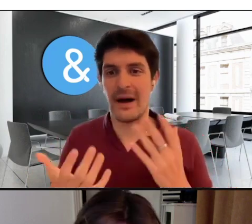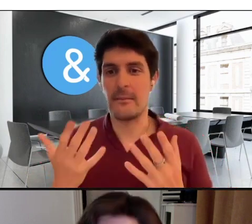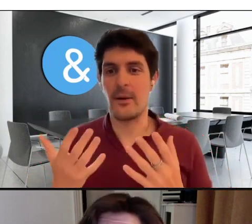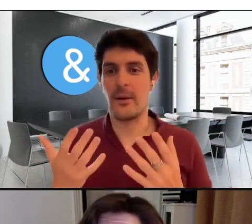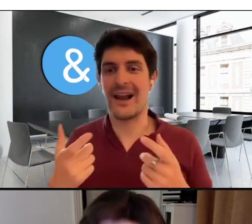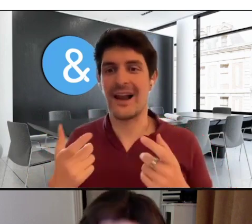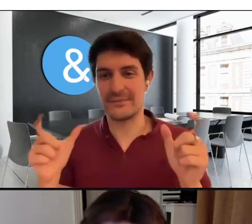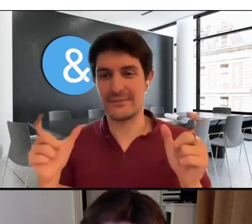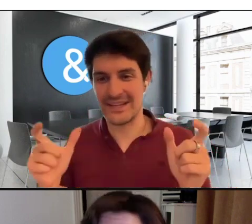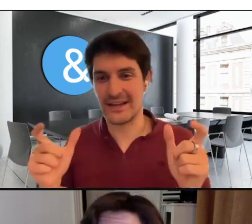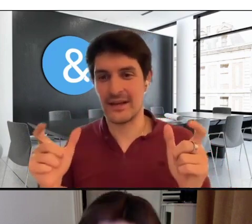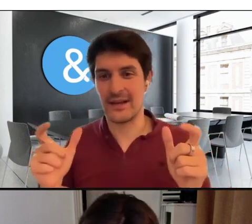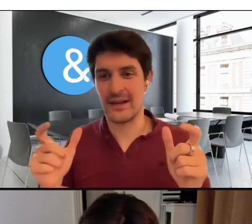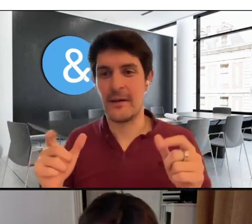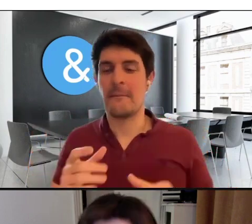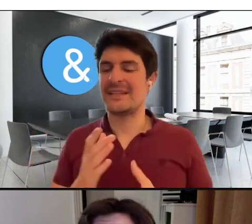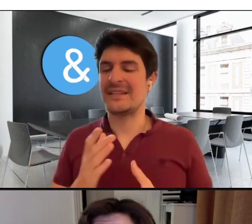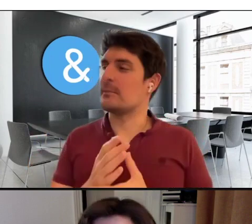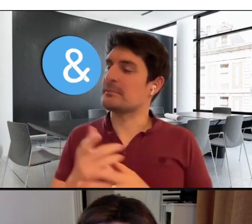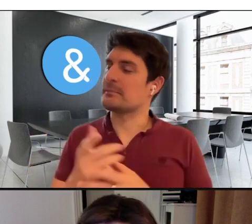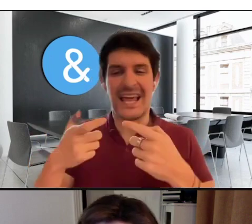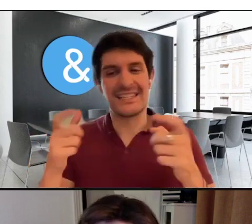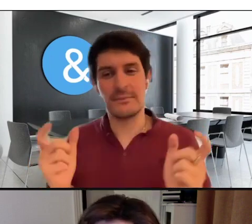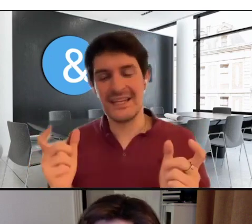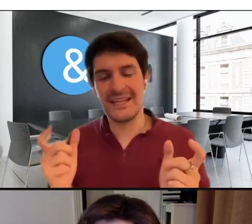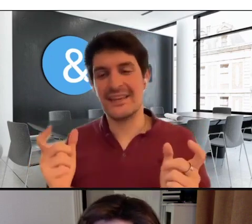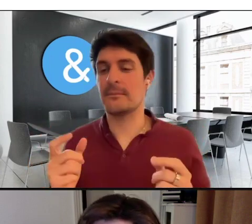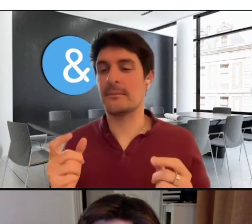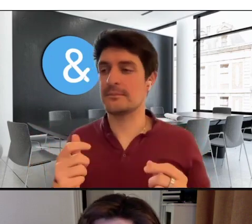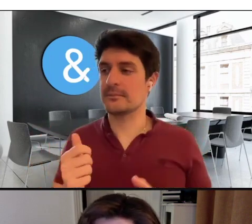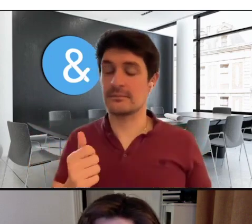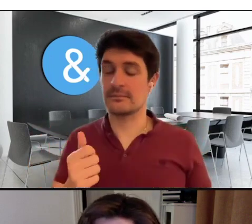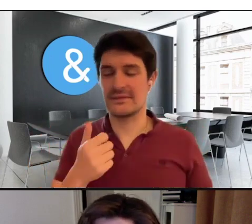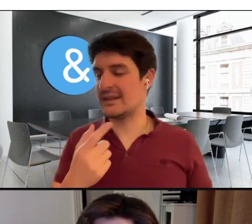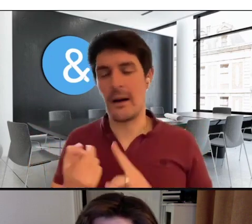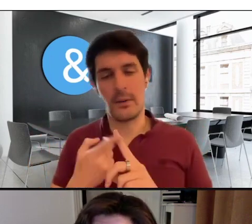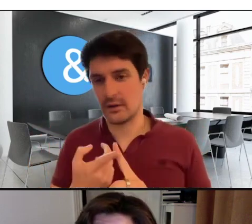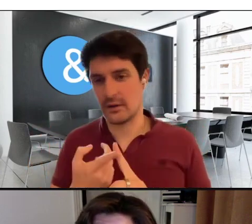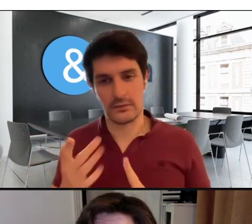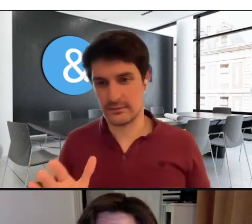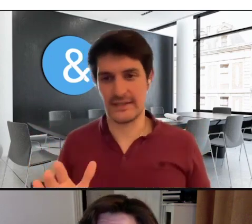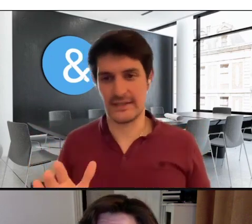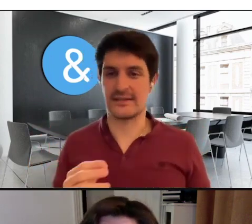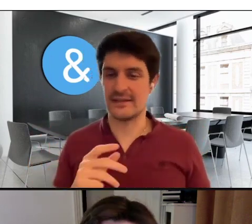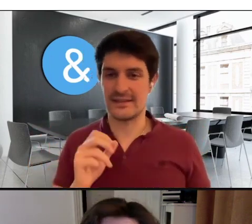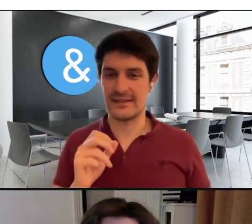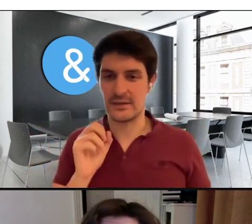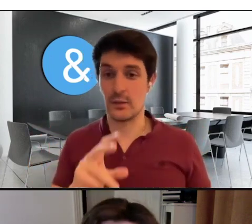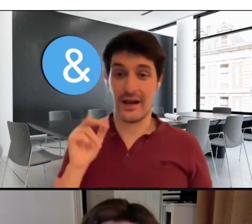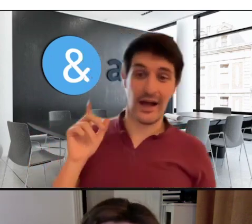rapport à l'accessibilité. c'est ça. Parce que l'accessibilité, c'est important, ça, c'est sûr.